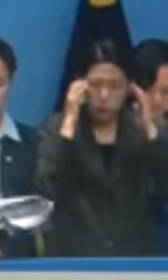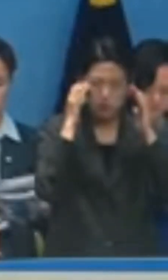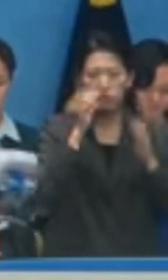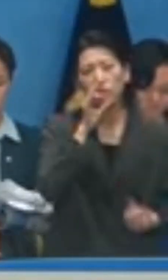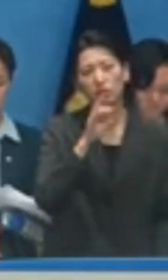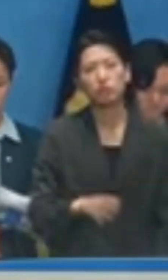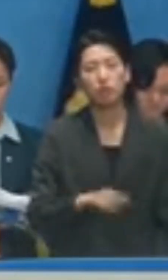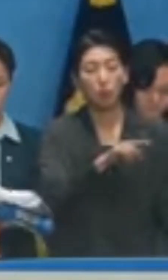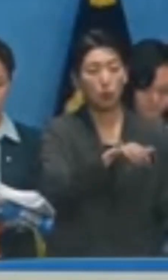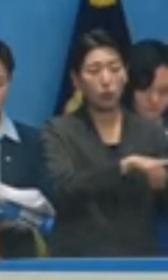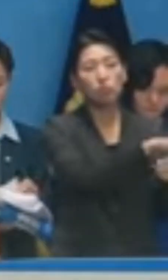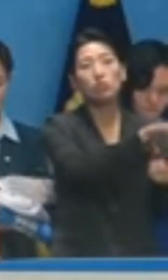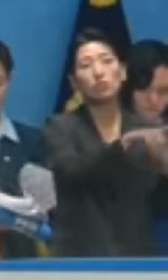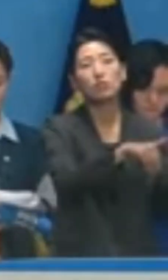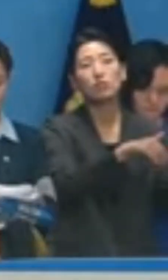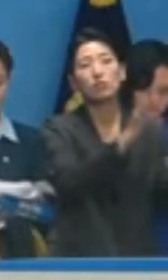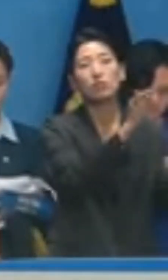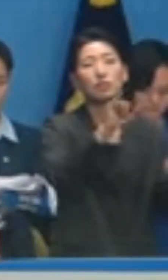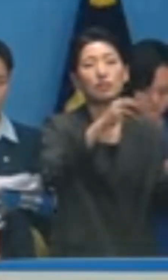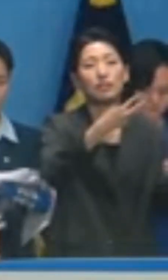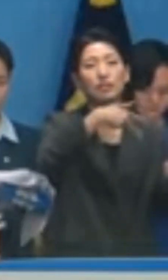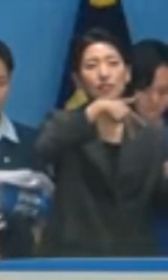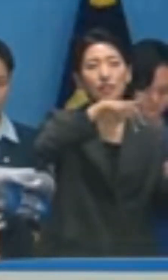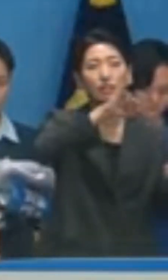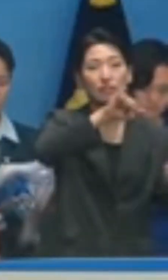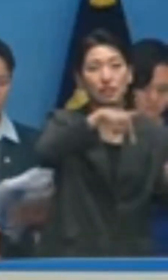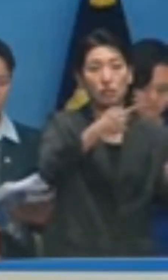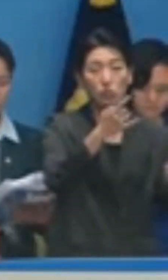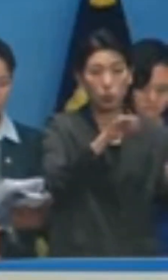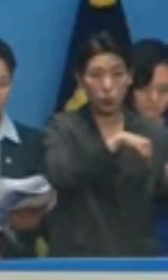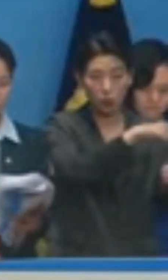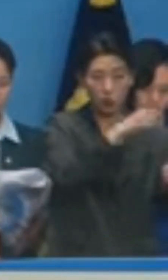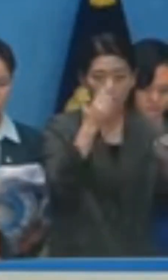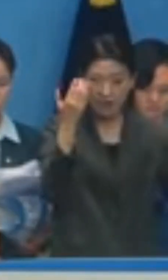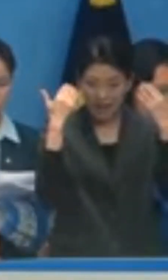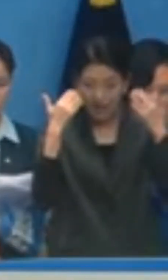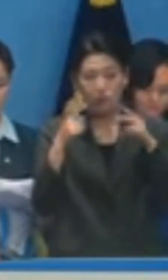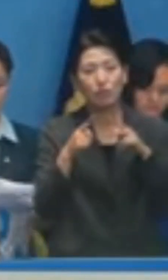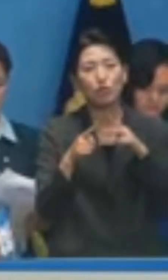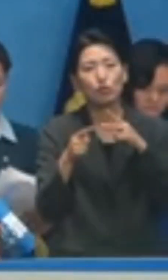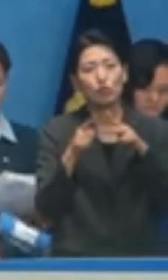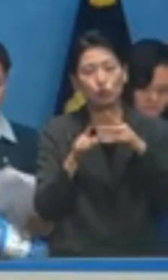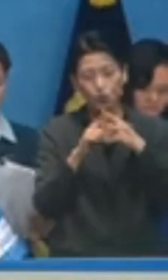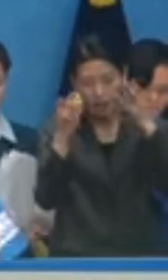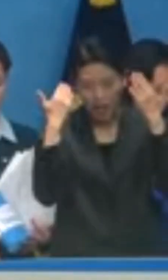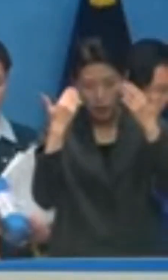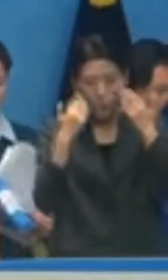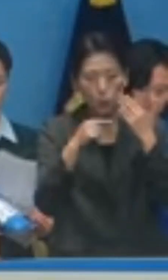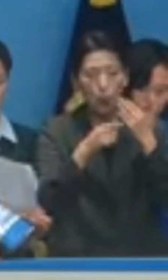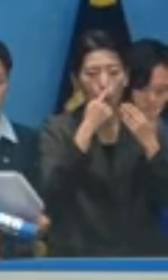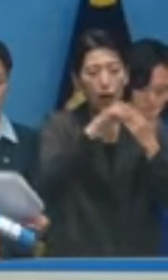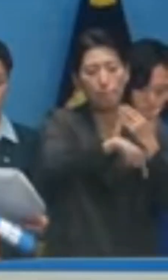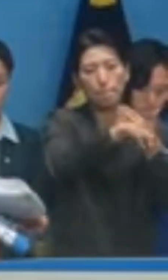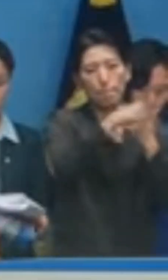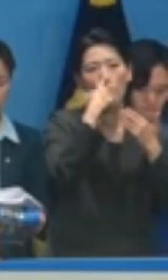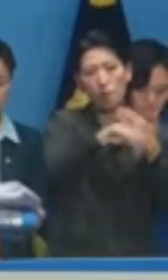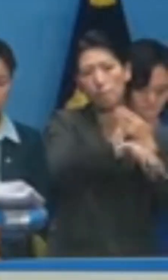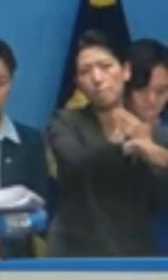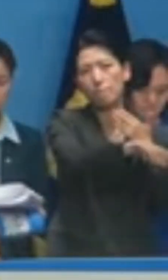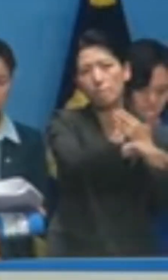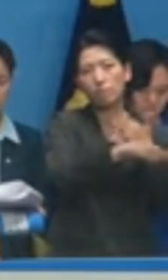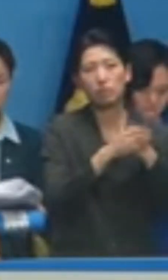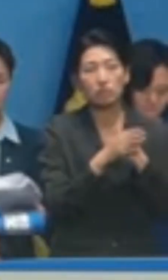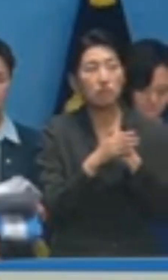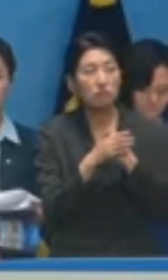사고 지점은 일직동 유일의 대형 학군 밀집지인 빛가운 초중학교 정문 바로 앞입니다.